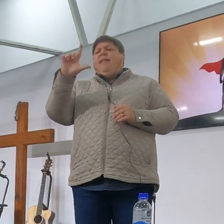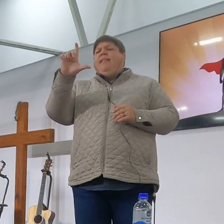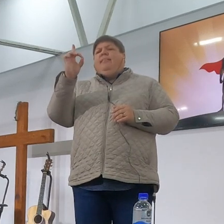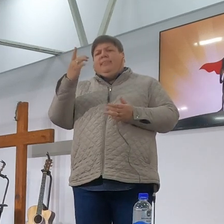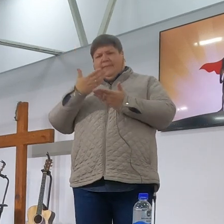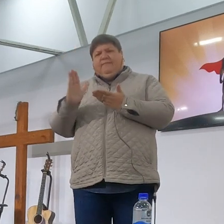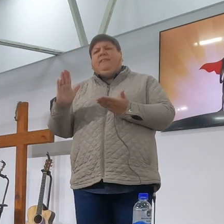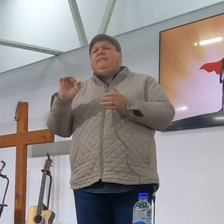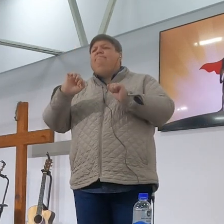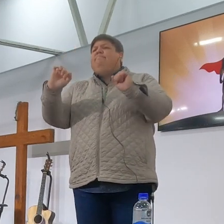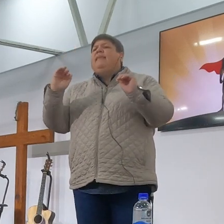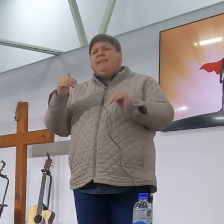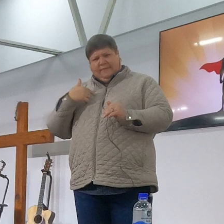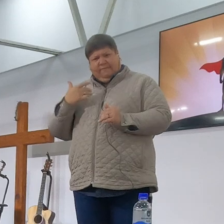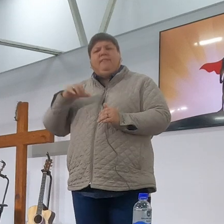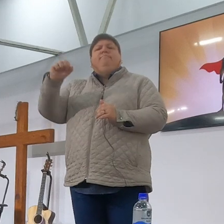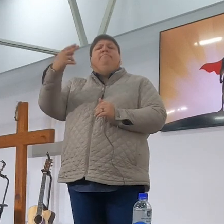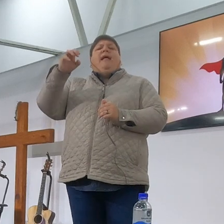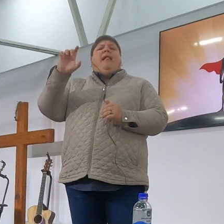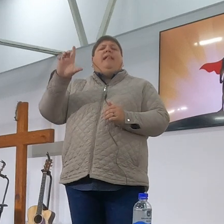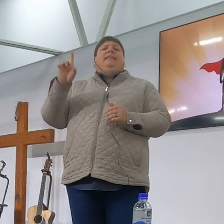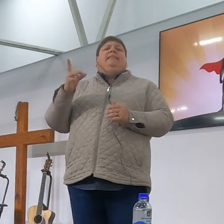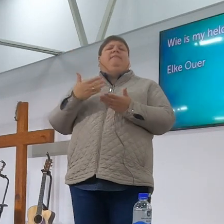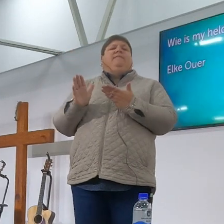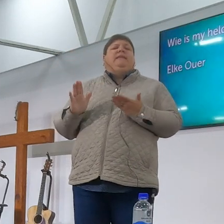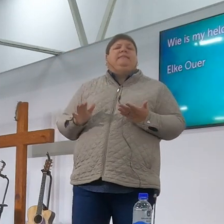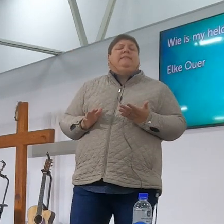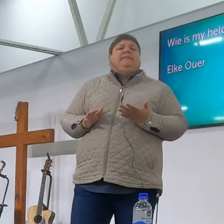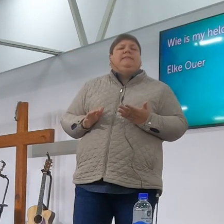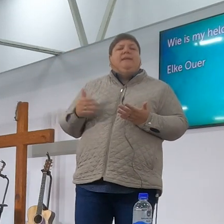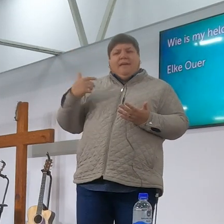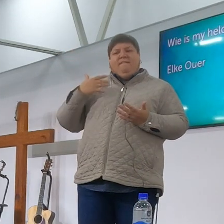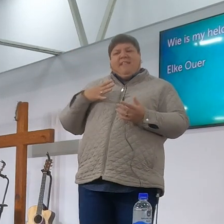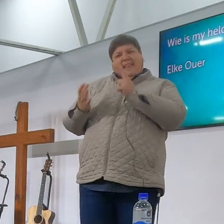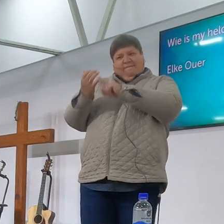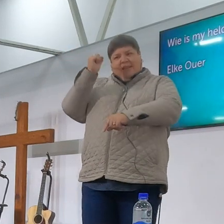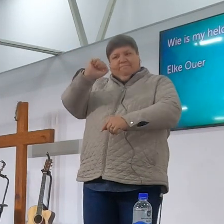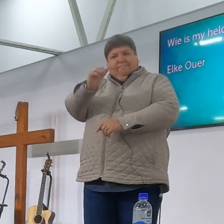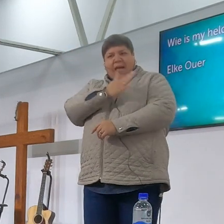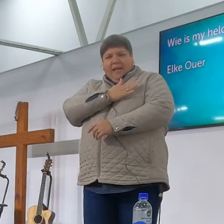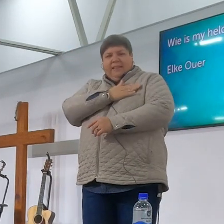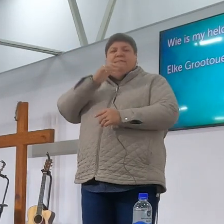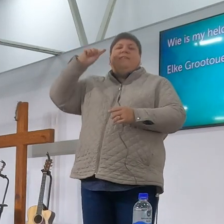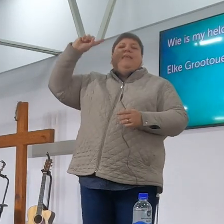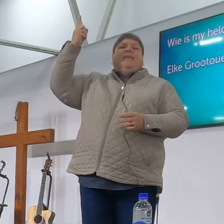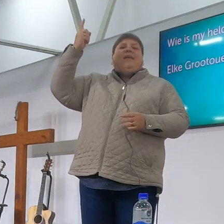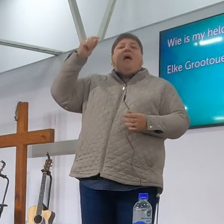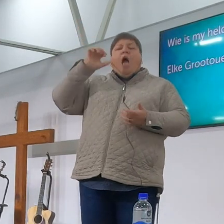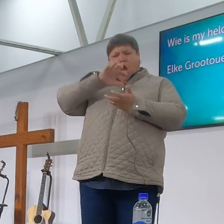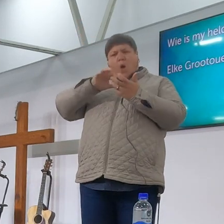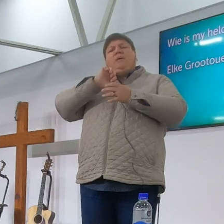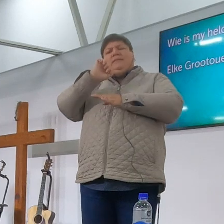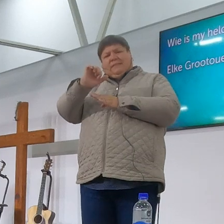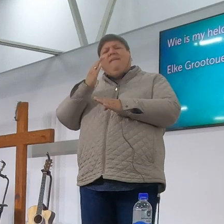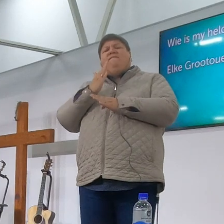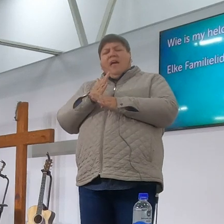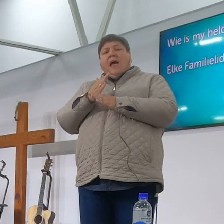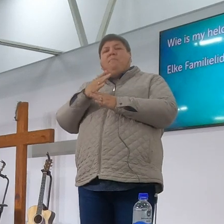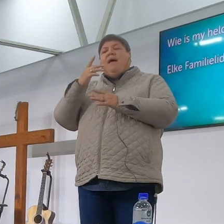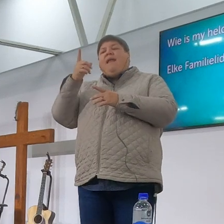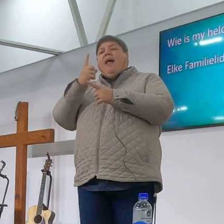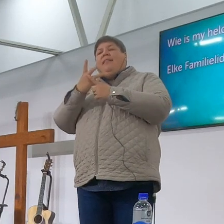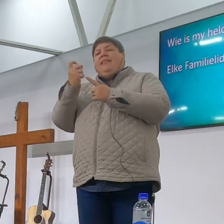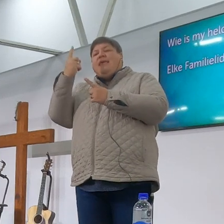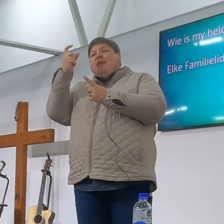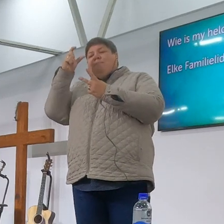wees wat iemand, wat 'n kind vertel van Jesus, wat 'n kind wen vir die Here. So, ja, dis elke ouer se werk, dis elke grootouer se